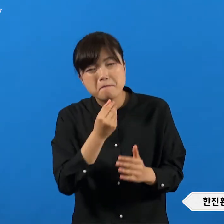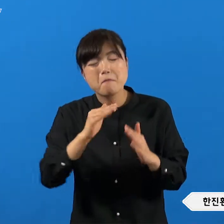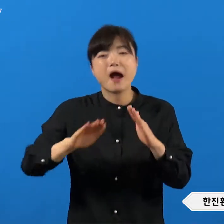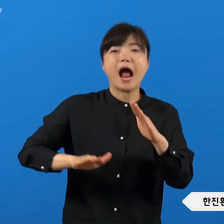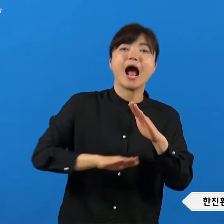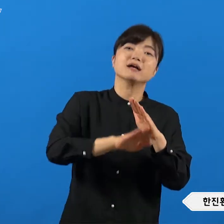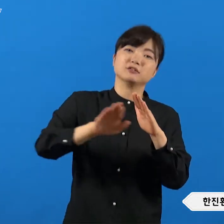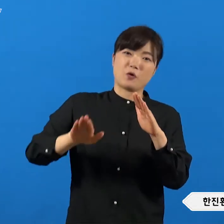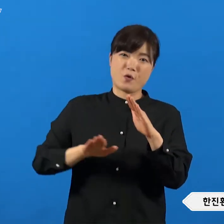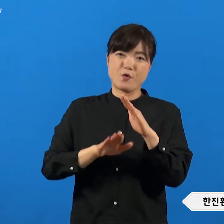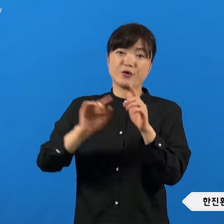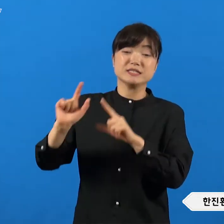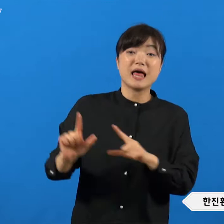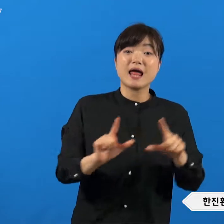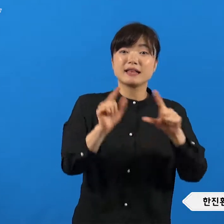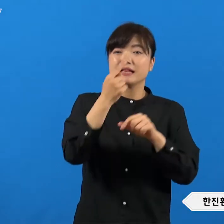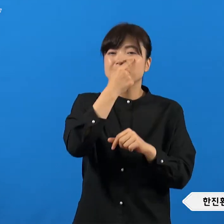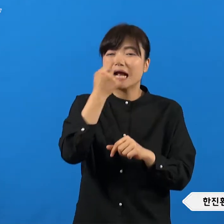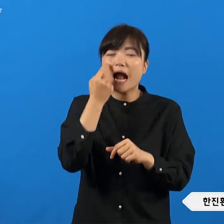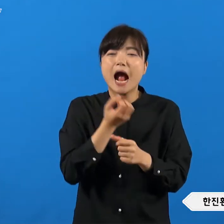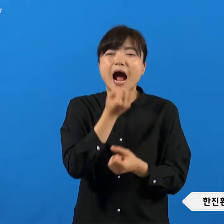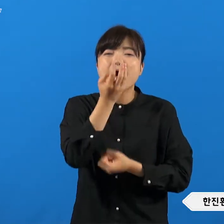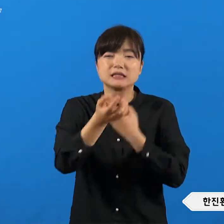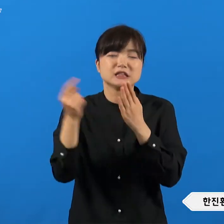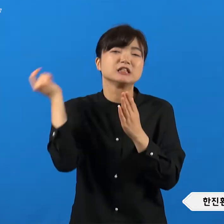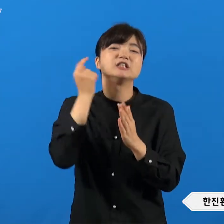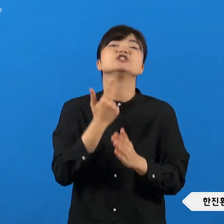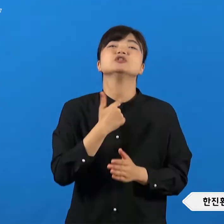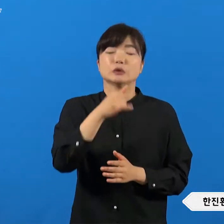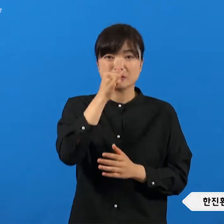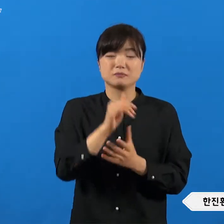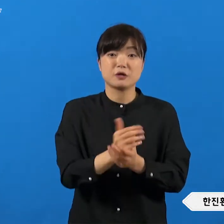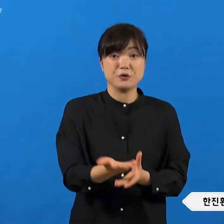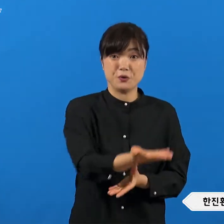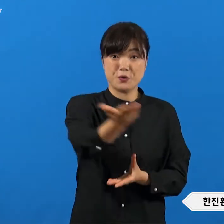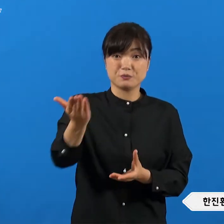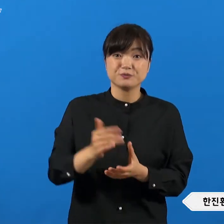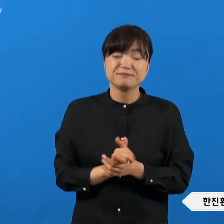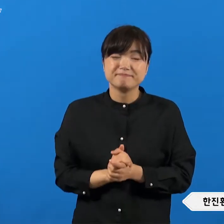가정을 이루었다 하는 간증을 들었습니다. 여러분,